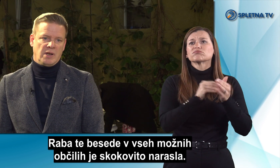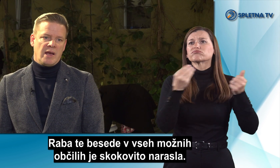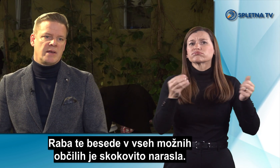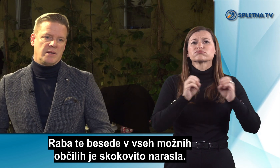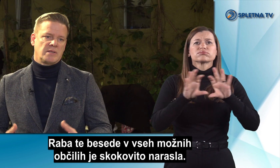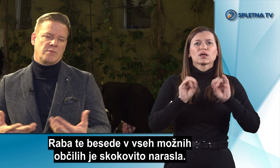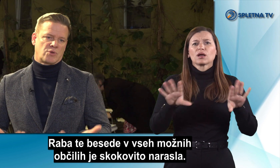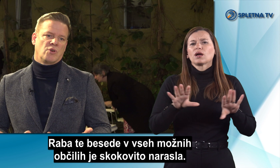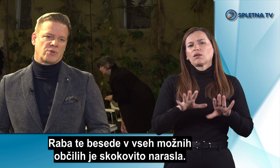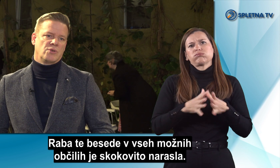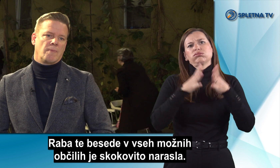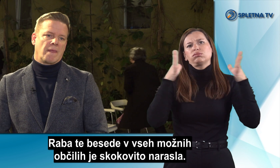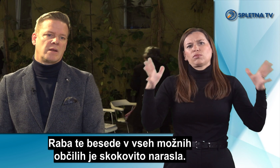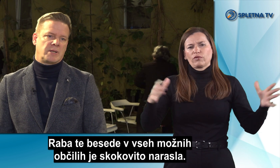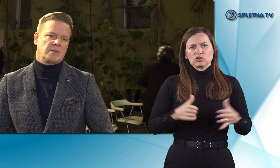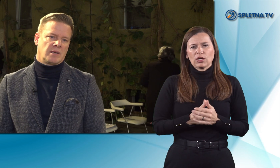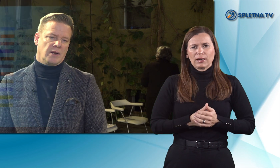narasla.